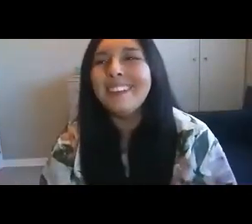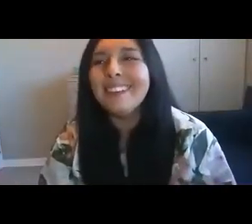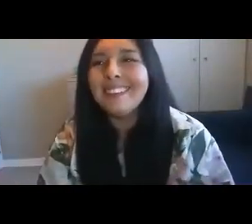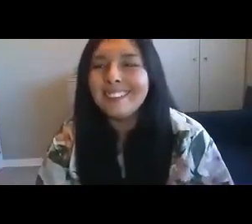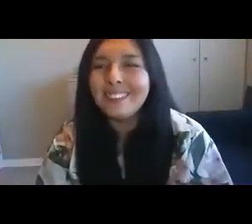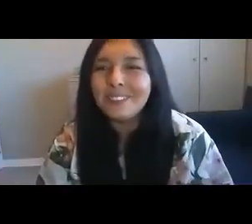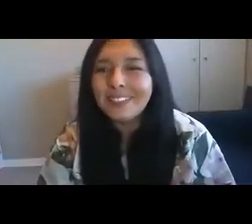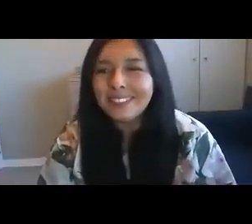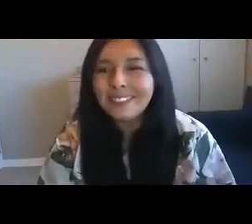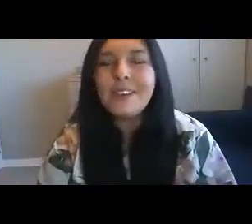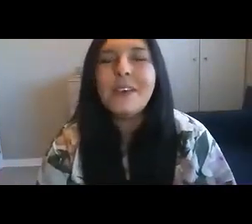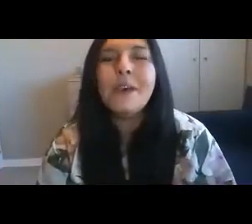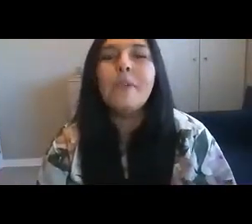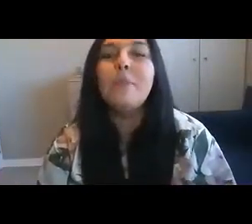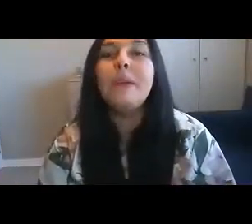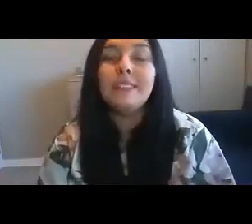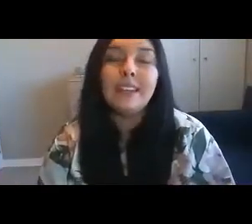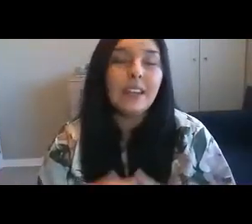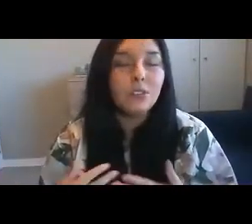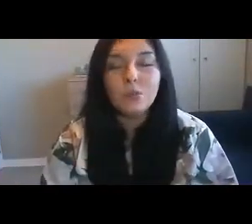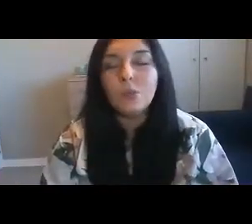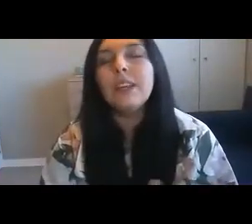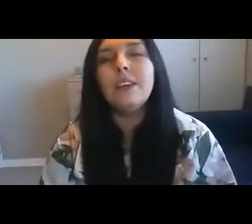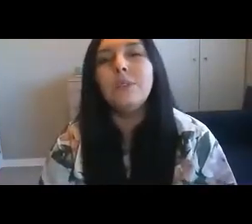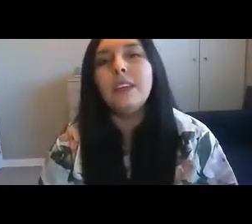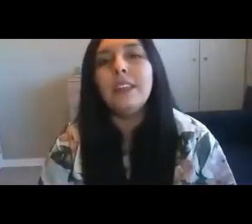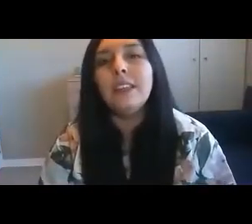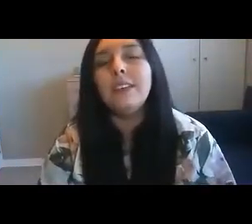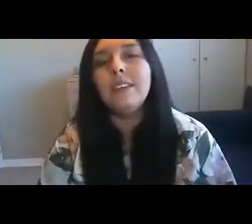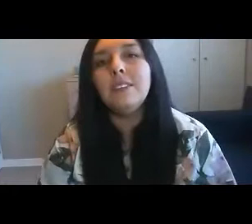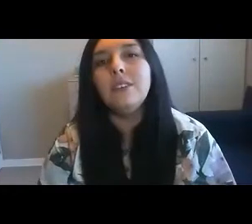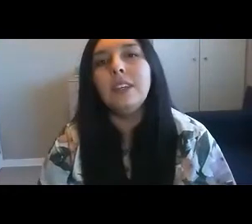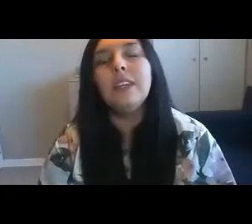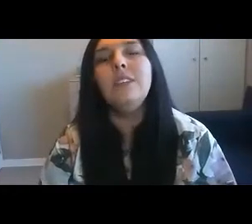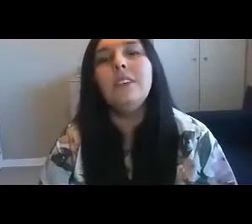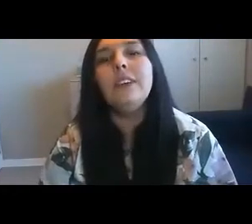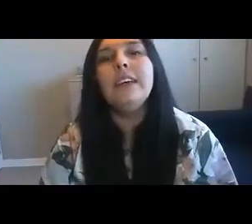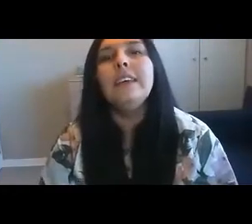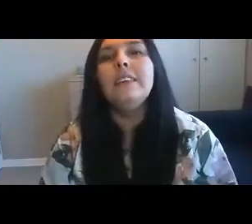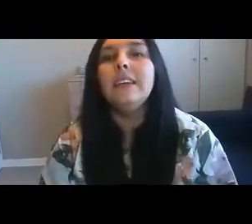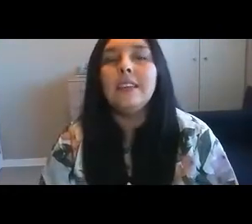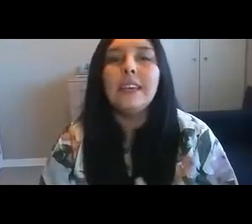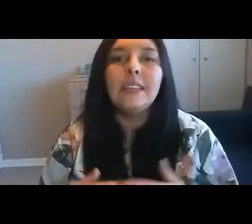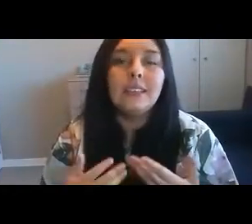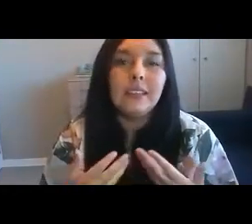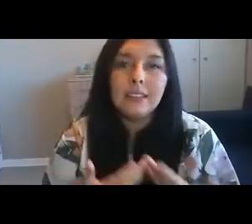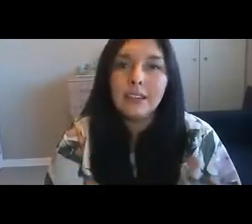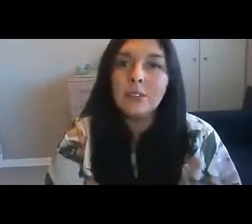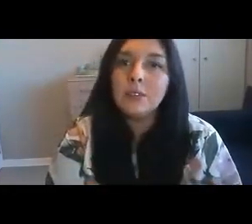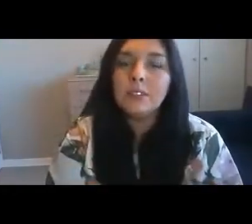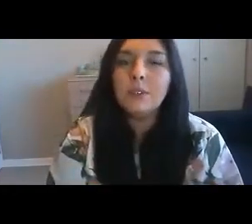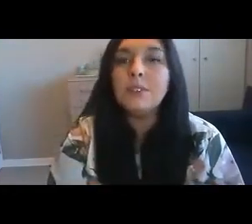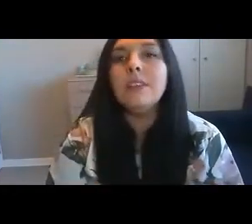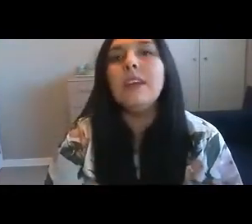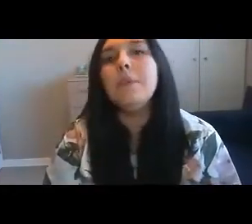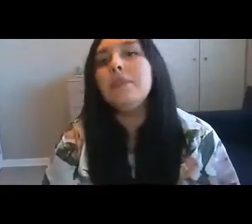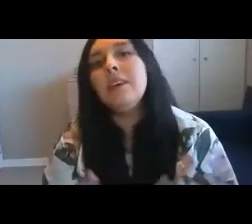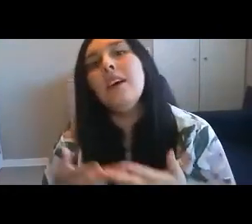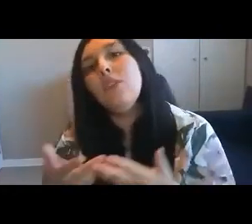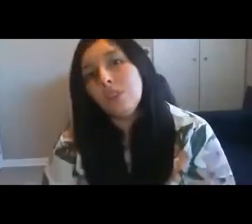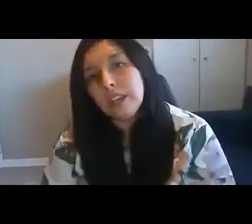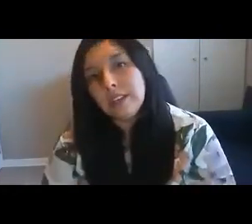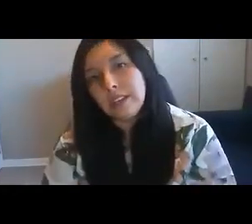obviamente, en estas circunstancias, pero para hacer las consultas que ustedes desean sobre esto, ya sea que estén en una situación de